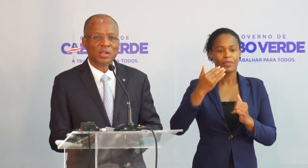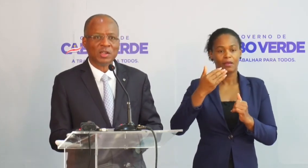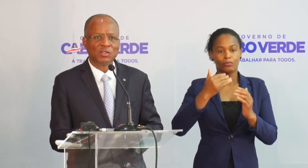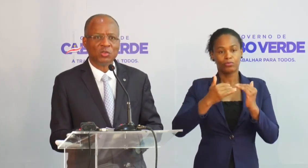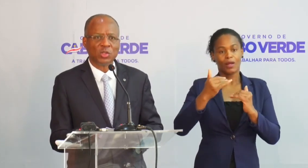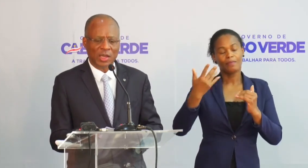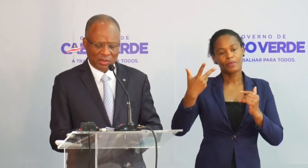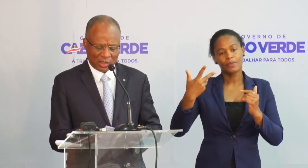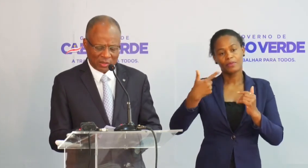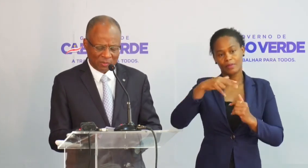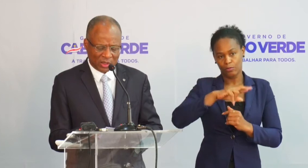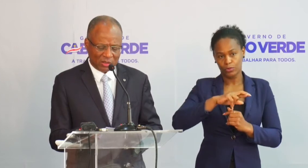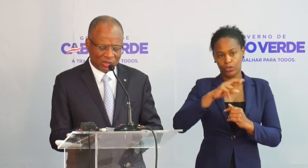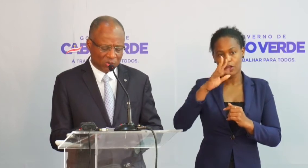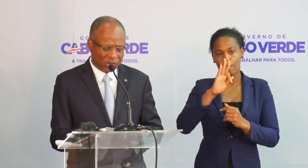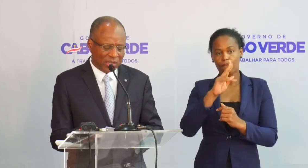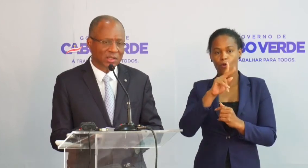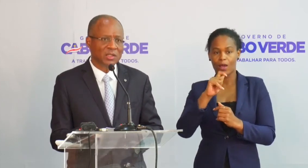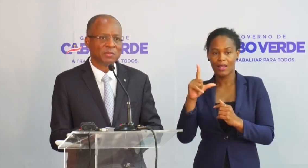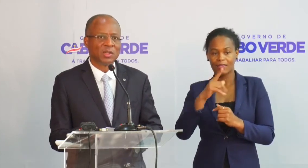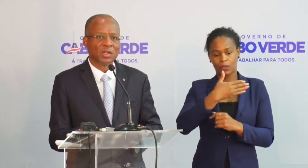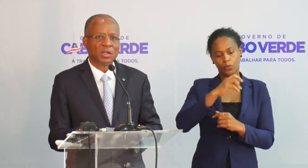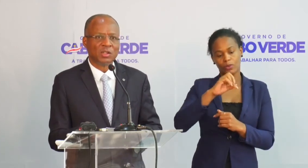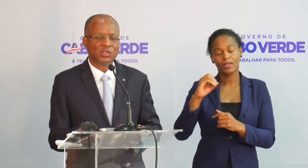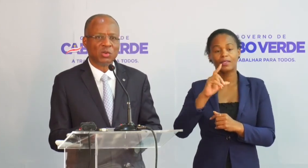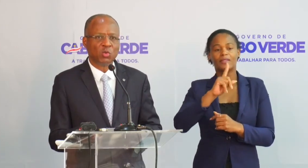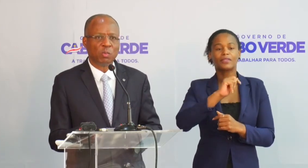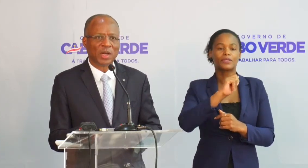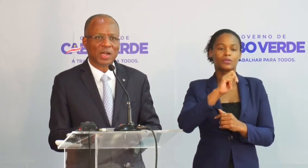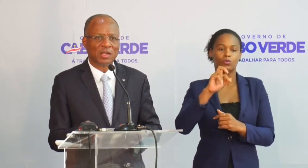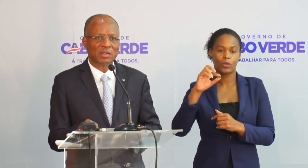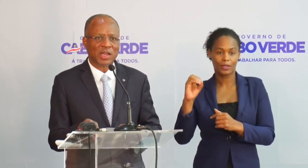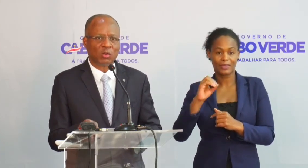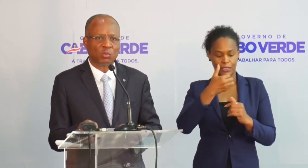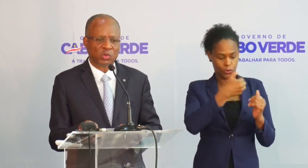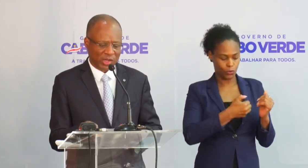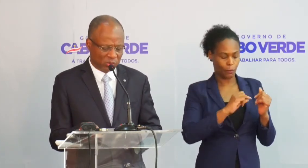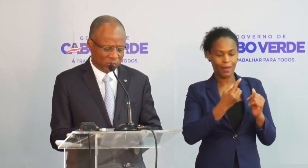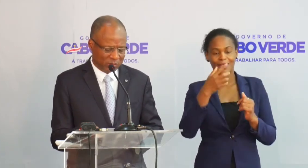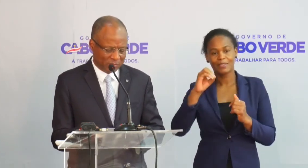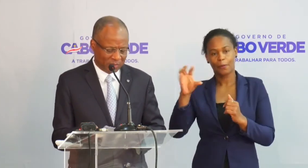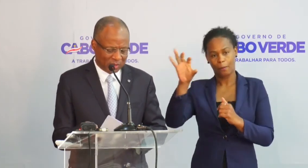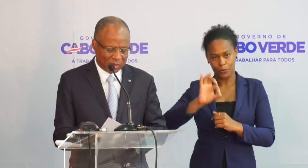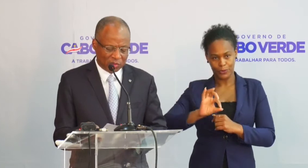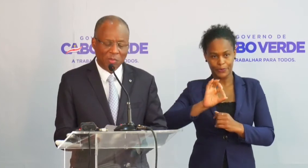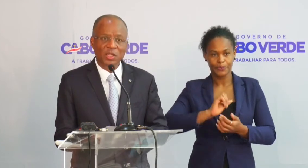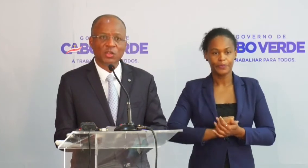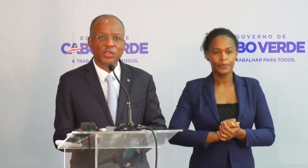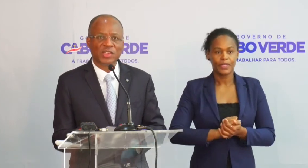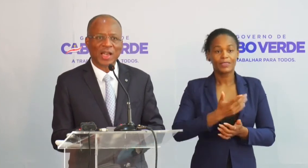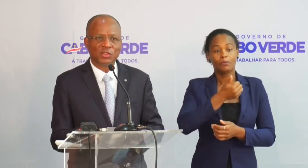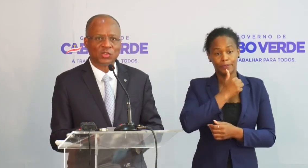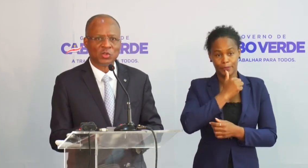fuel, 180 e 380, de 5% para 0%. São